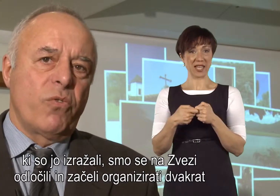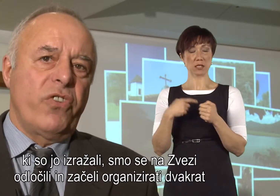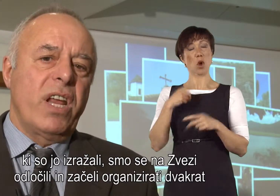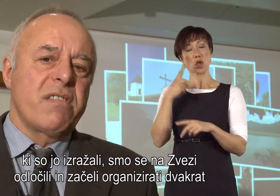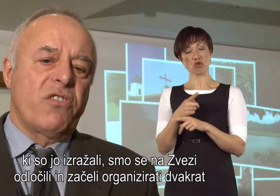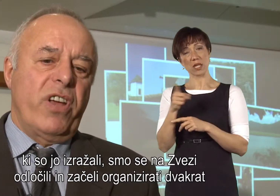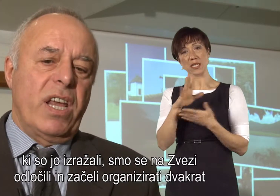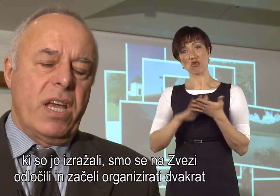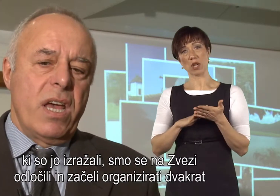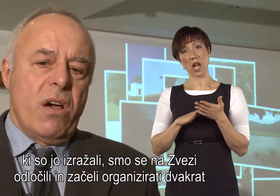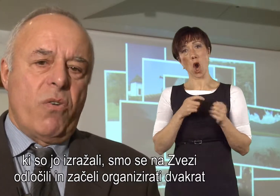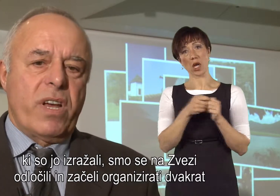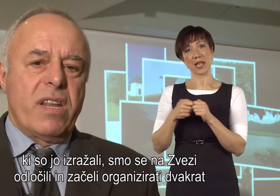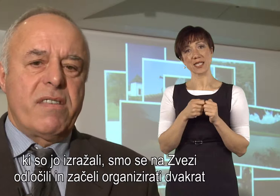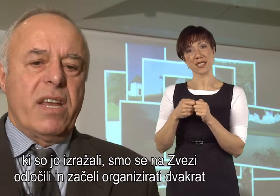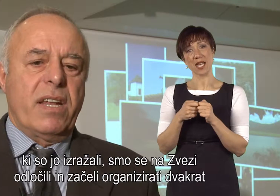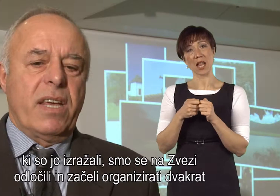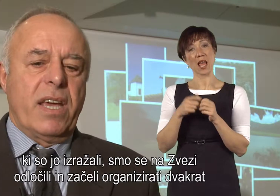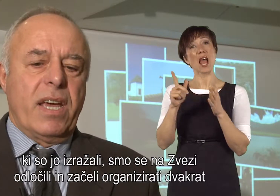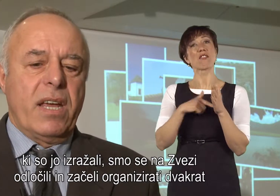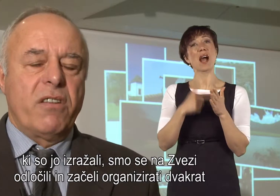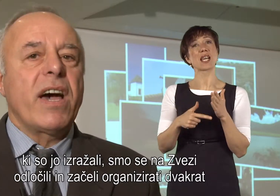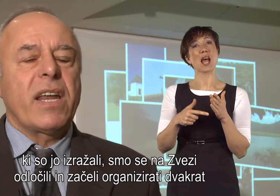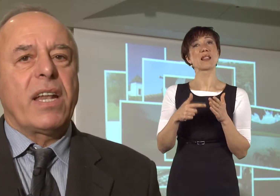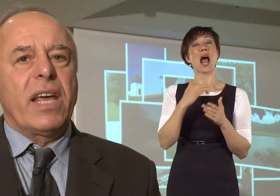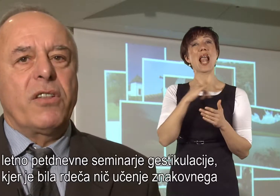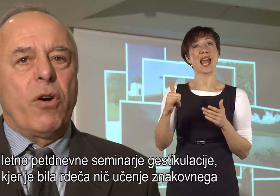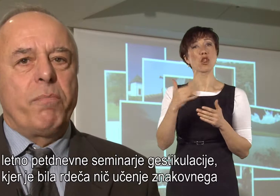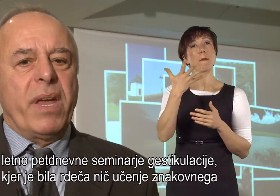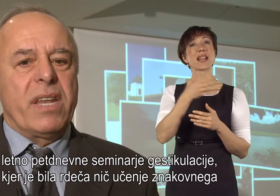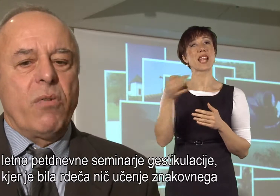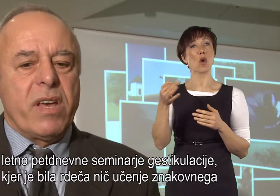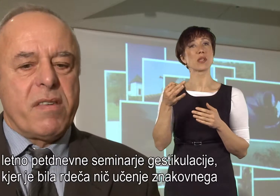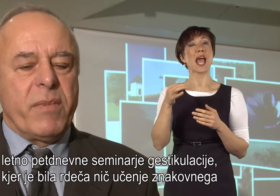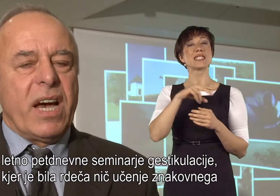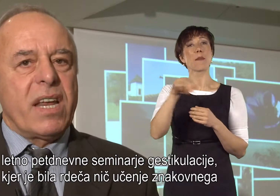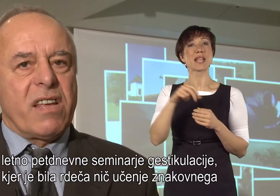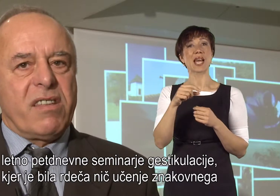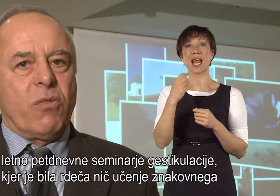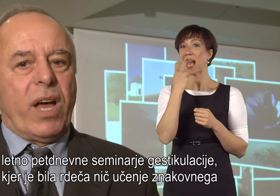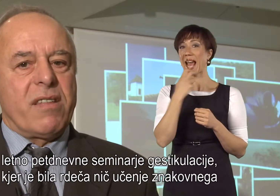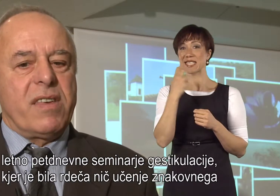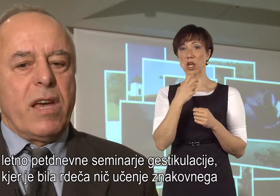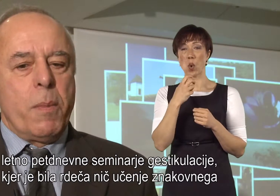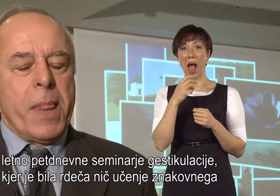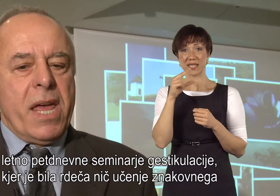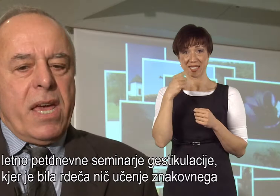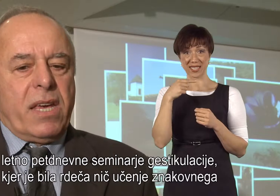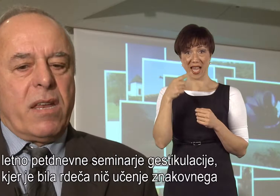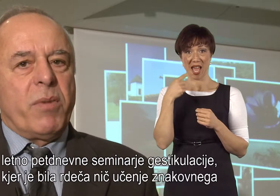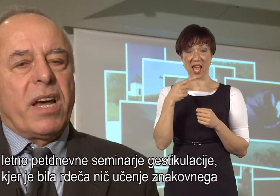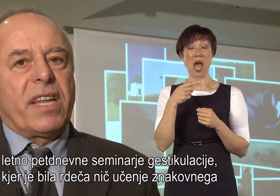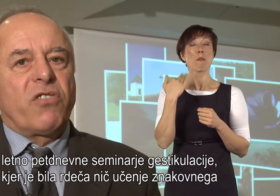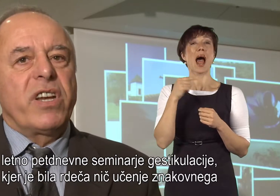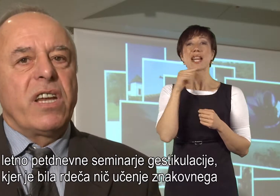zvezi odločili in začeli organizirati dvakrat letno 5-dnevne seminarje gestikulacije,